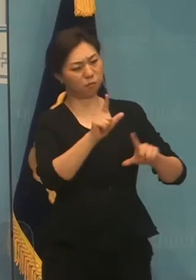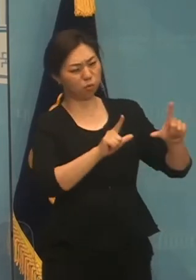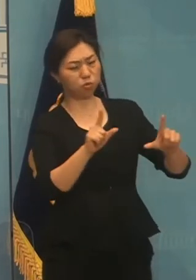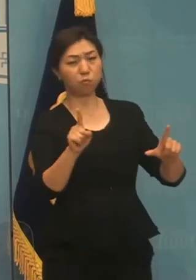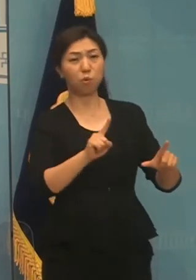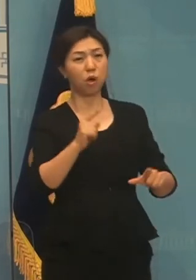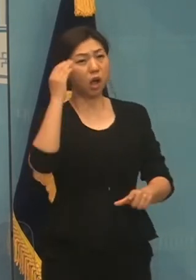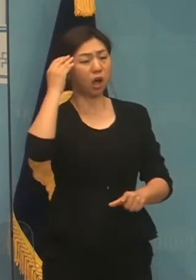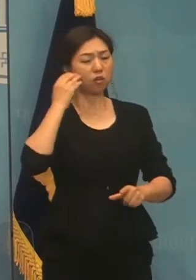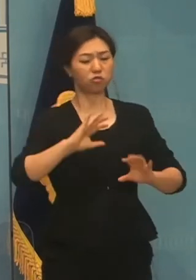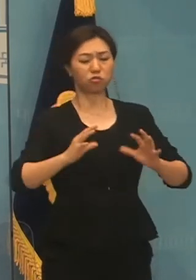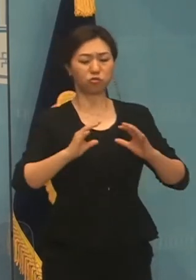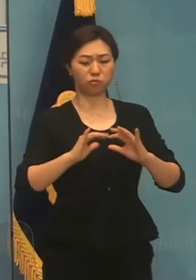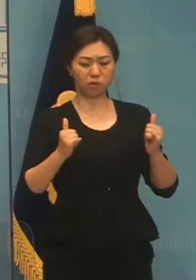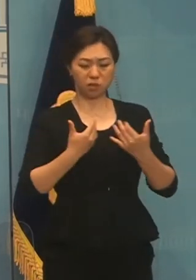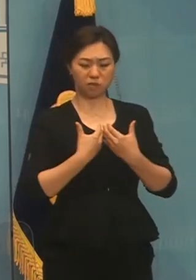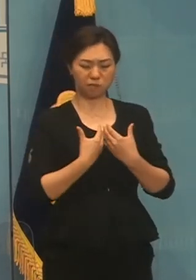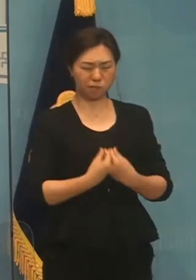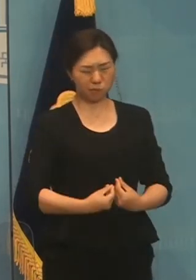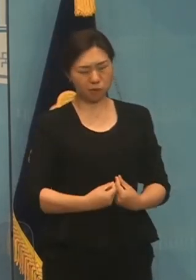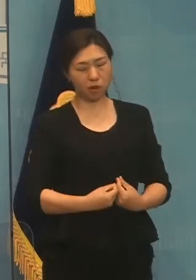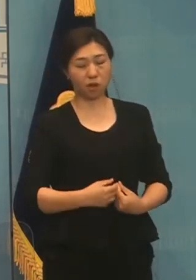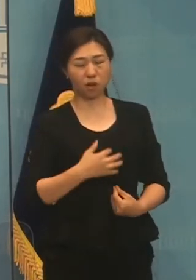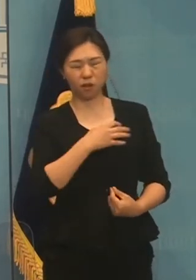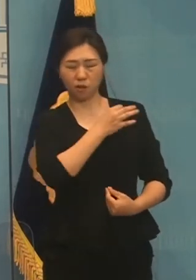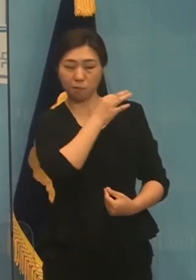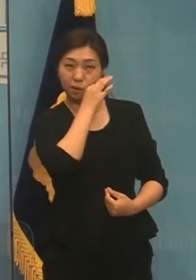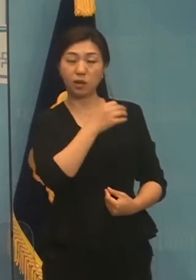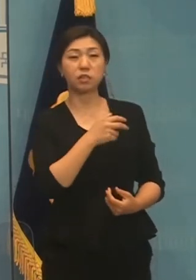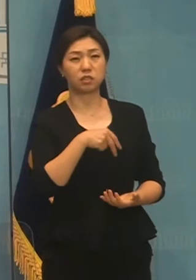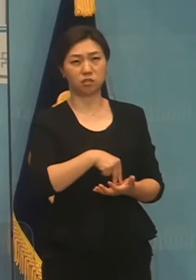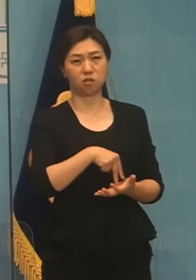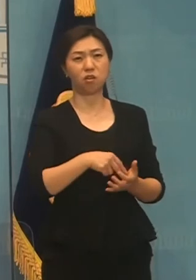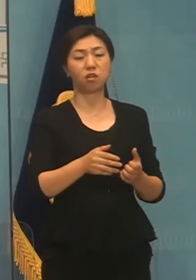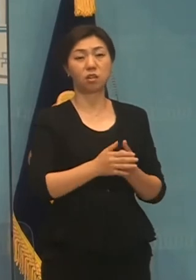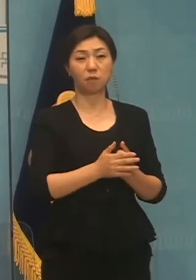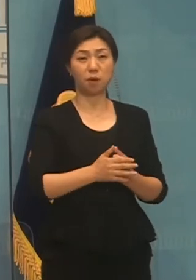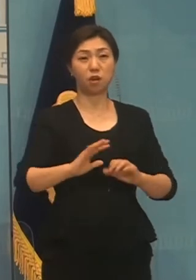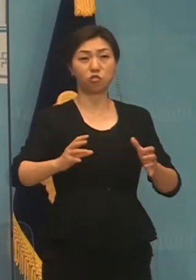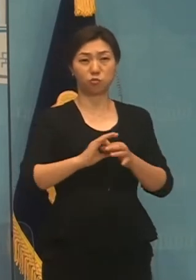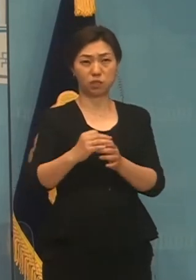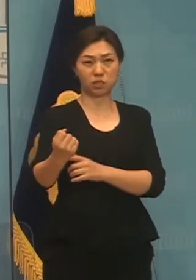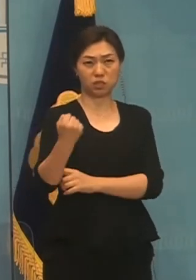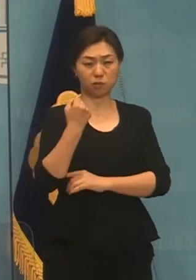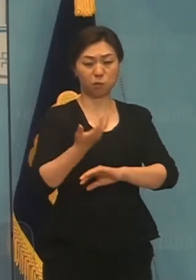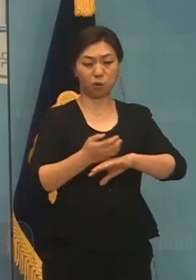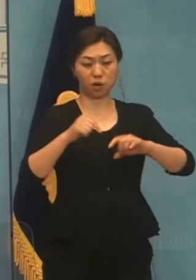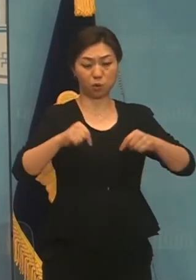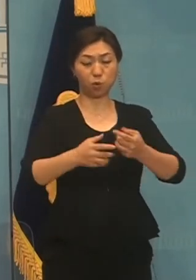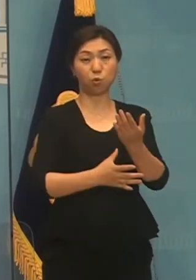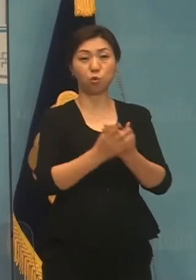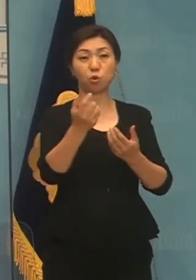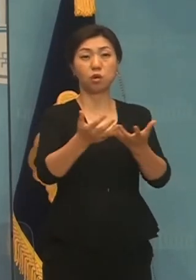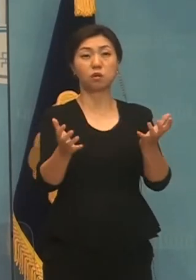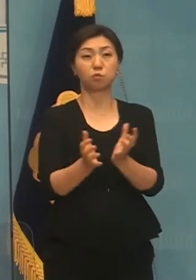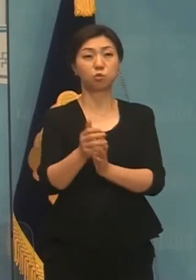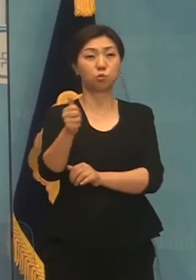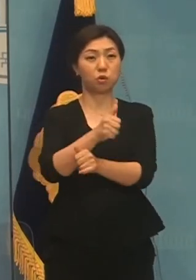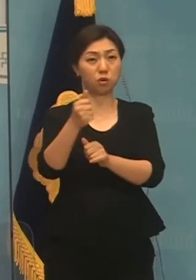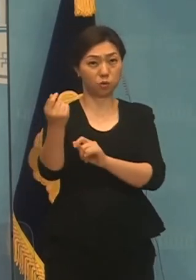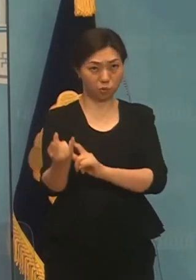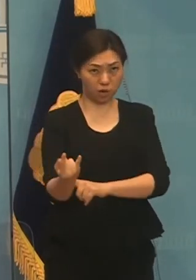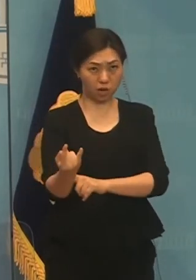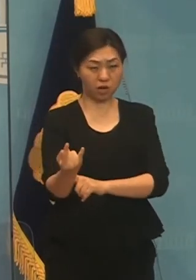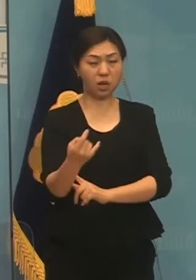일인가. 이에 국민의힘 외교통일위원회 위원 일동은 남북 공동연락사무소 폭파 1년을